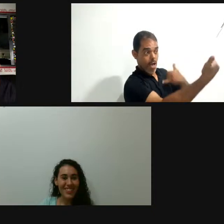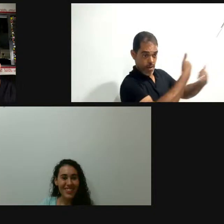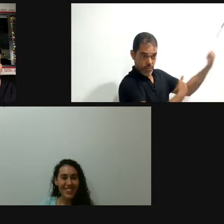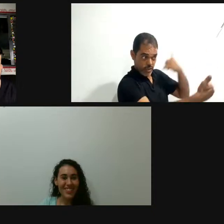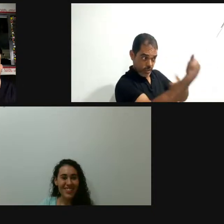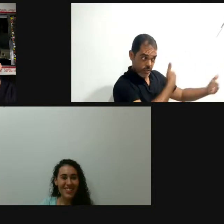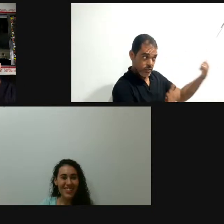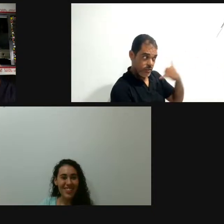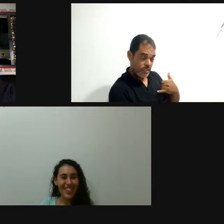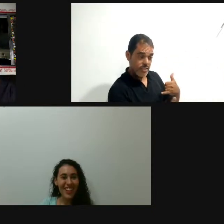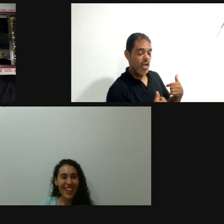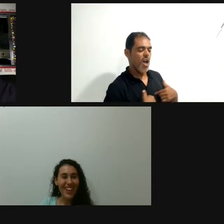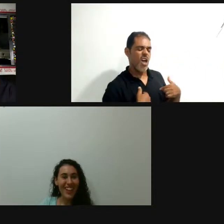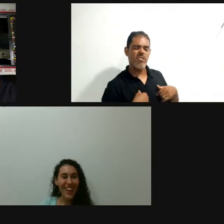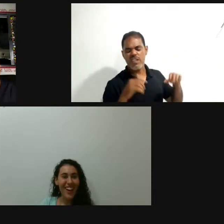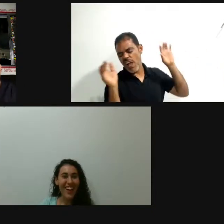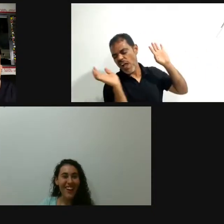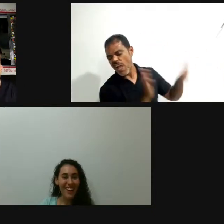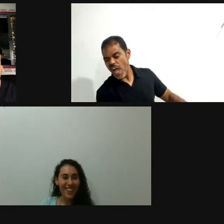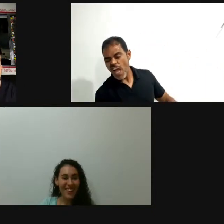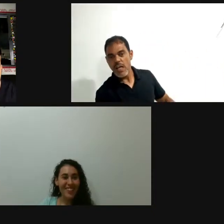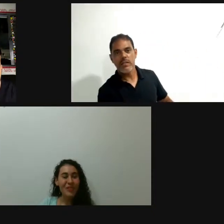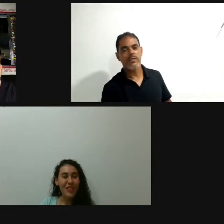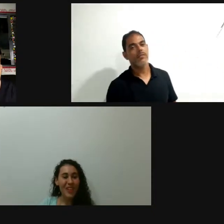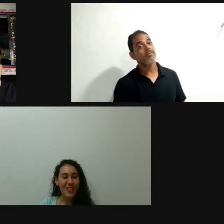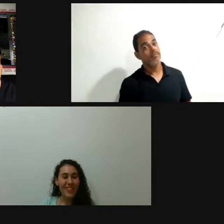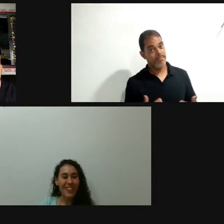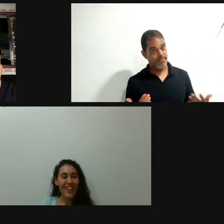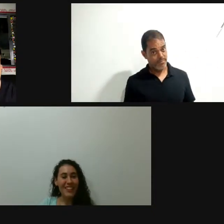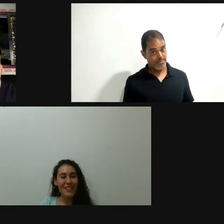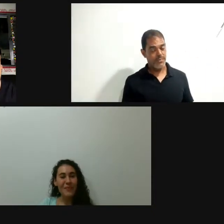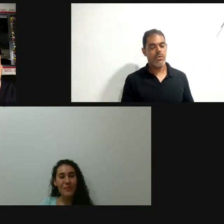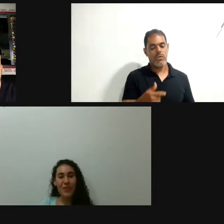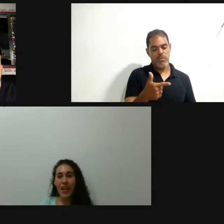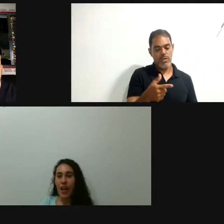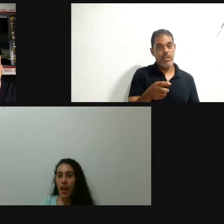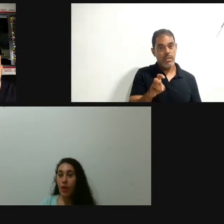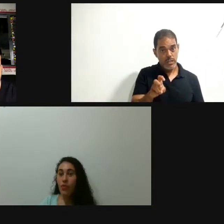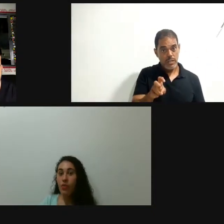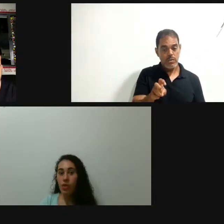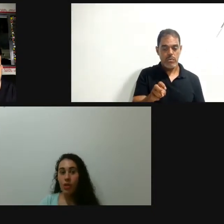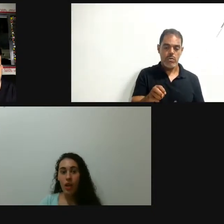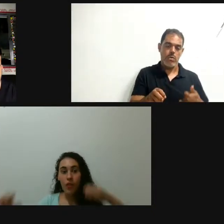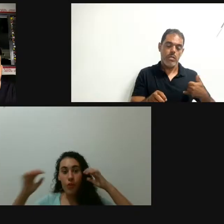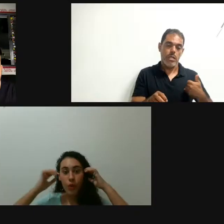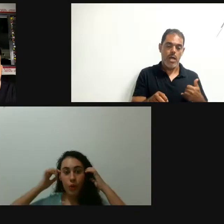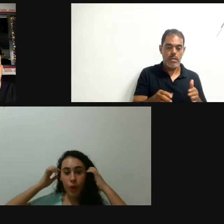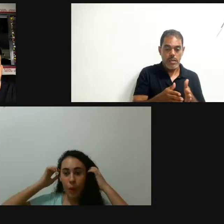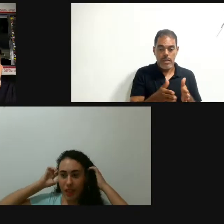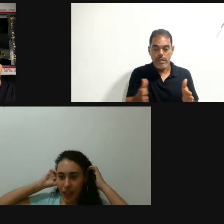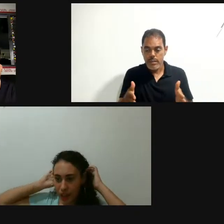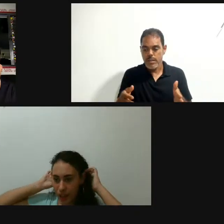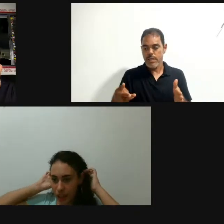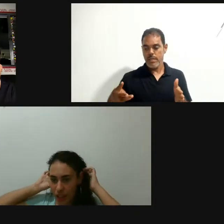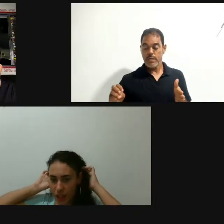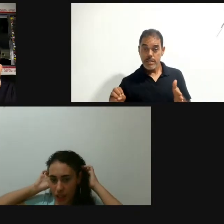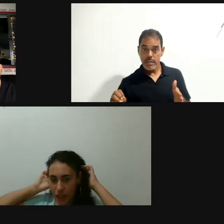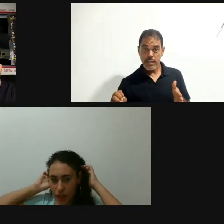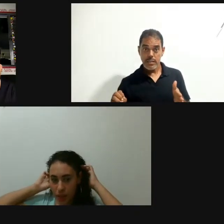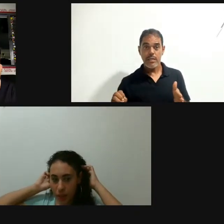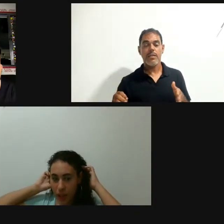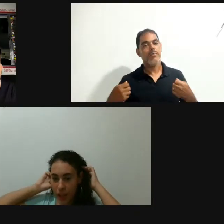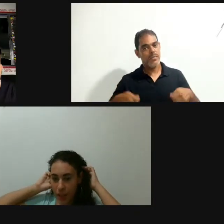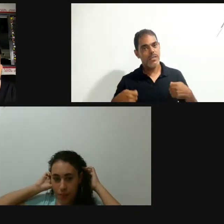é assim, ó. E é verdade. É verdade. Vamos lá. Eu vi um comentário